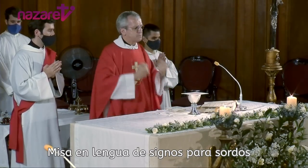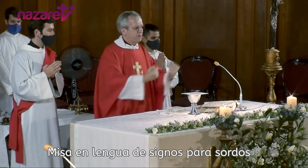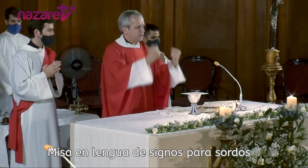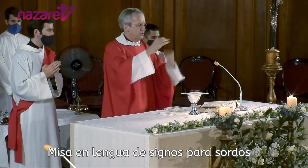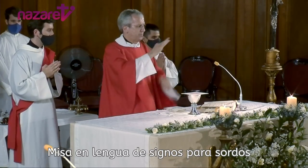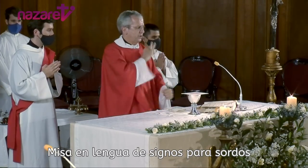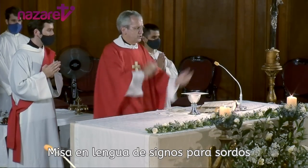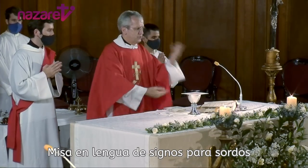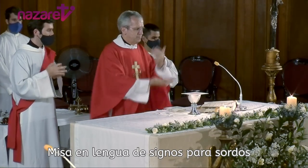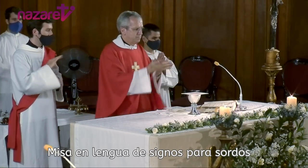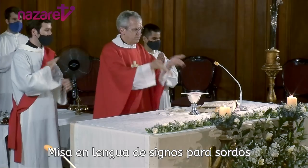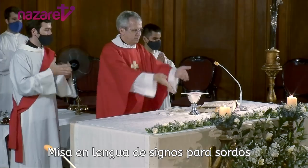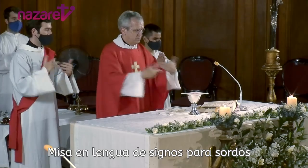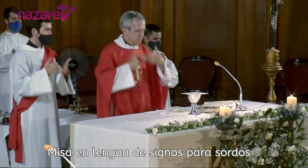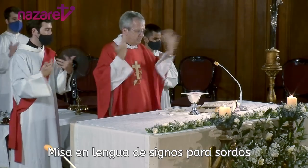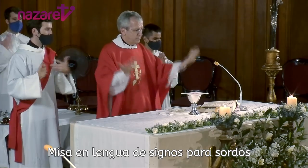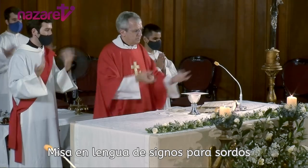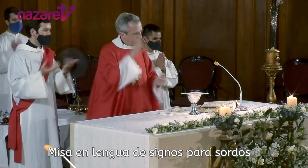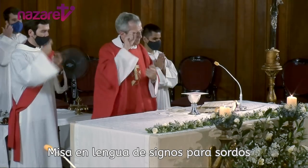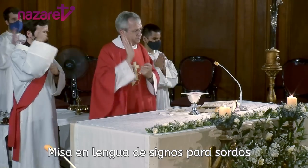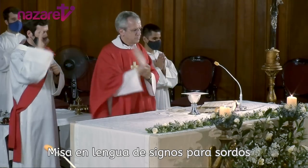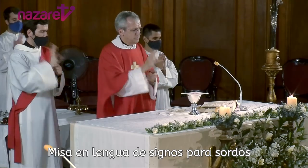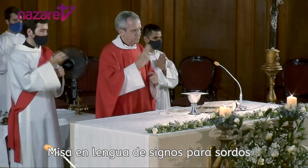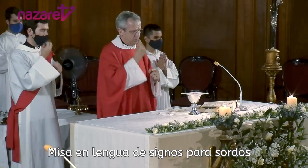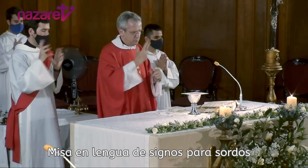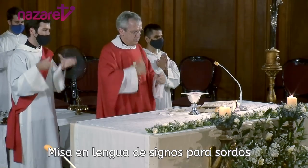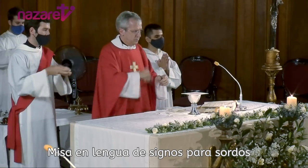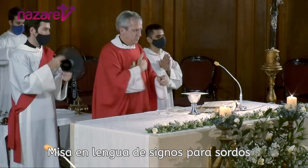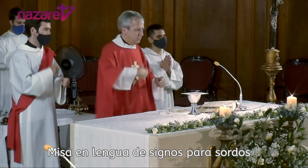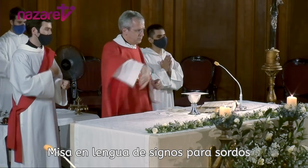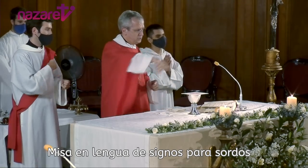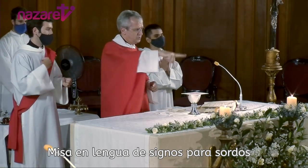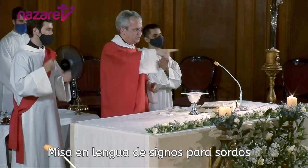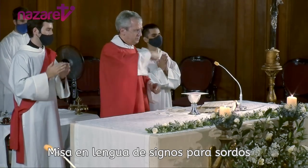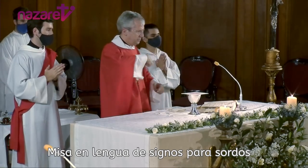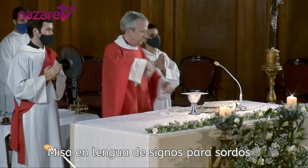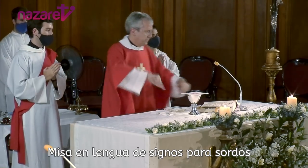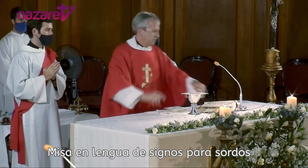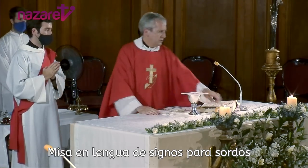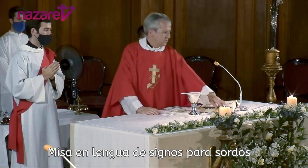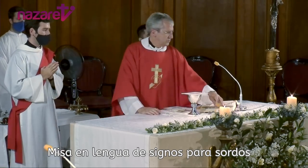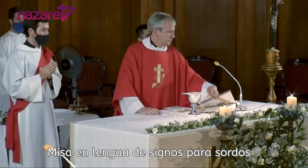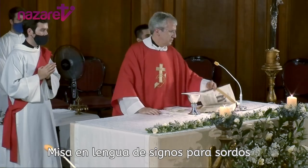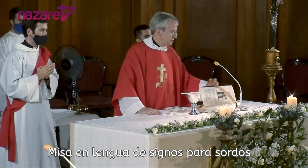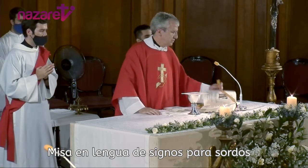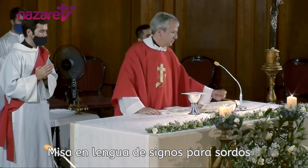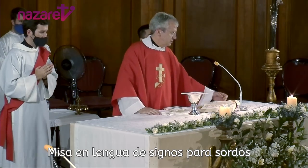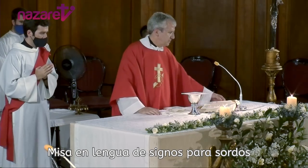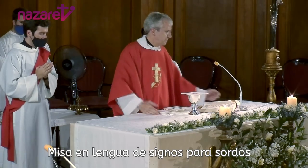Padre Todopoderoso. Señor, recibe de tus manos este sacrificio, para alabanza y gloria de su nombre, para nuestro bien y de toda su